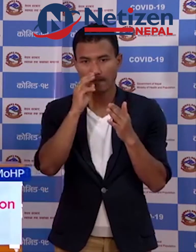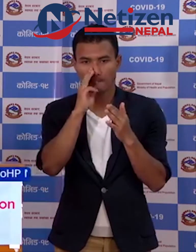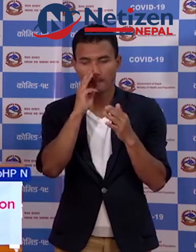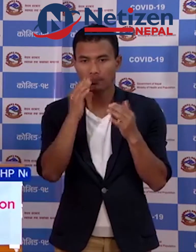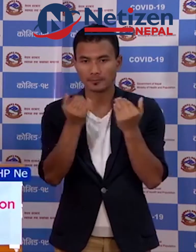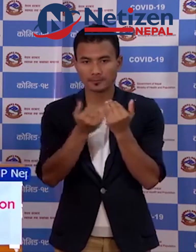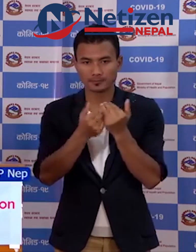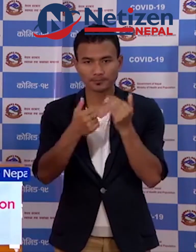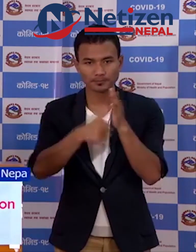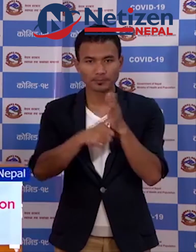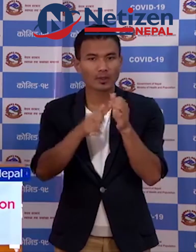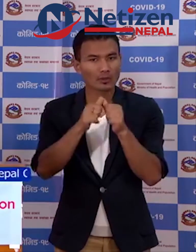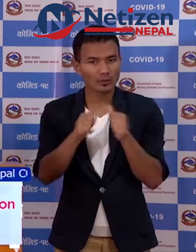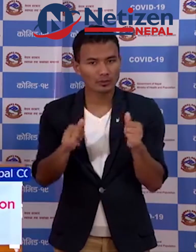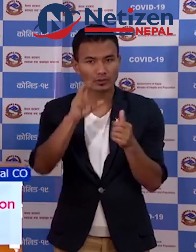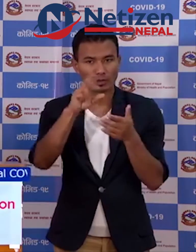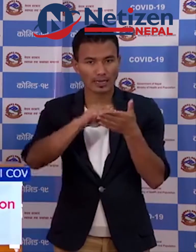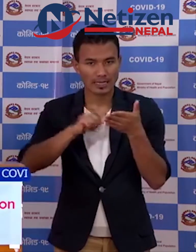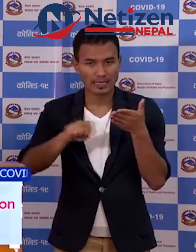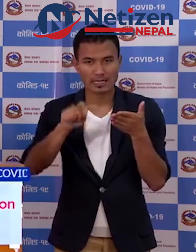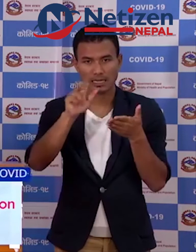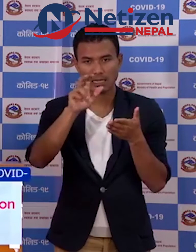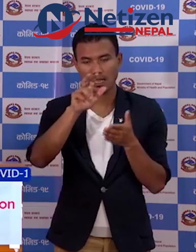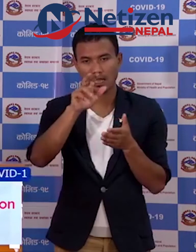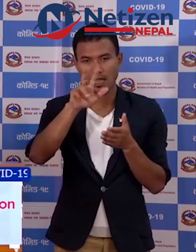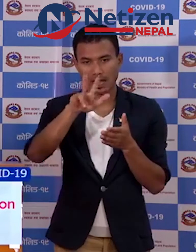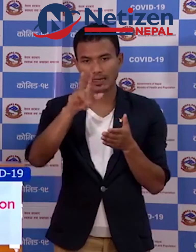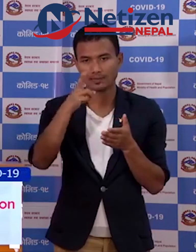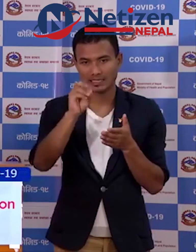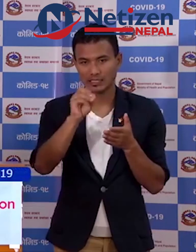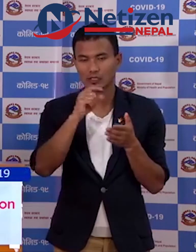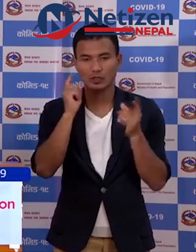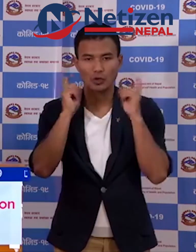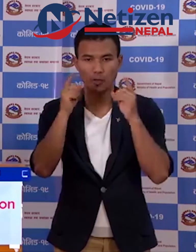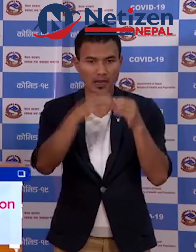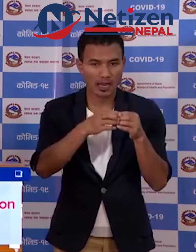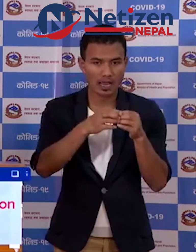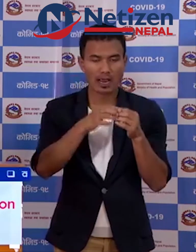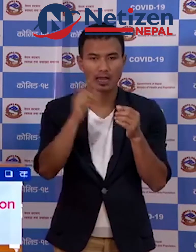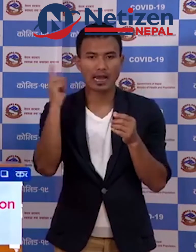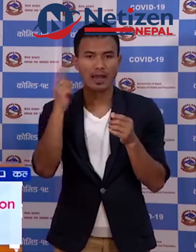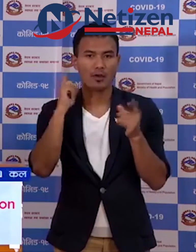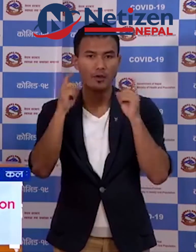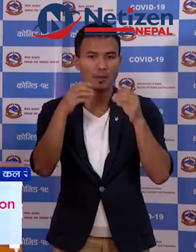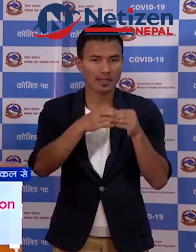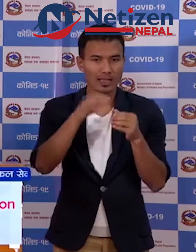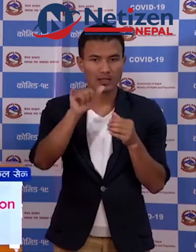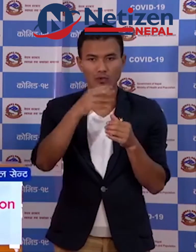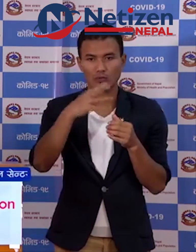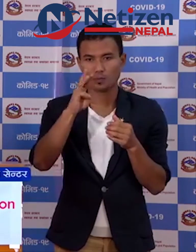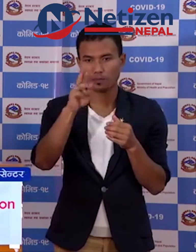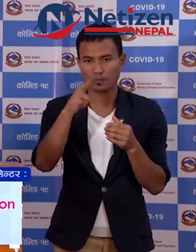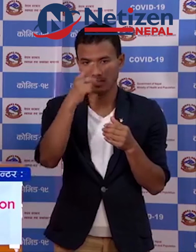रोग अन्वेषण प्रयोगशालामा दैलेख 8-20 नगरपालिका, नारायण नगरपालिका, डुङ्गेश्वर